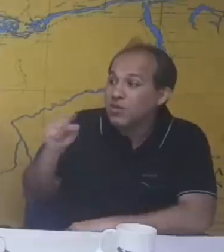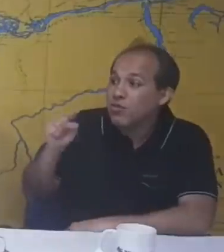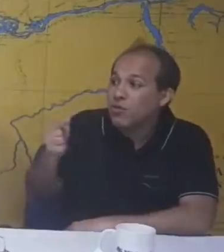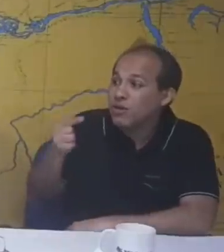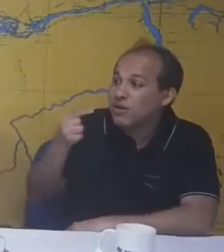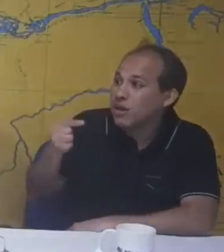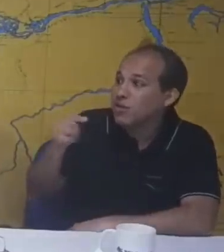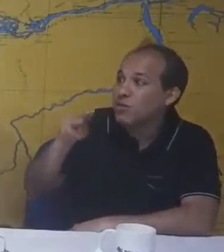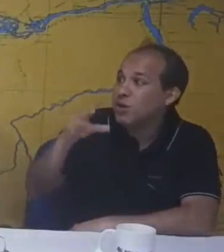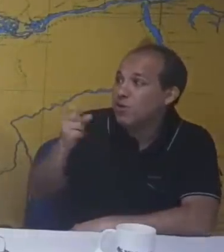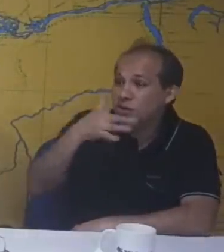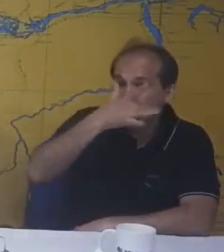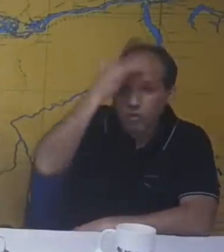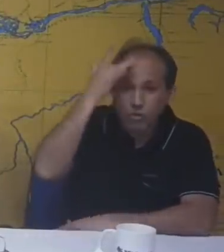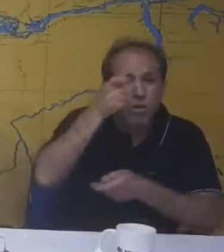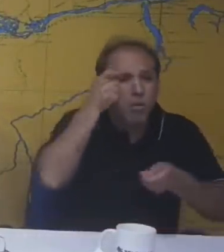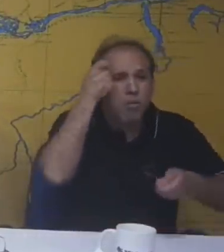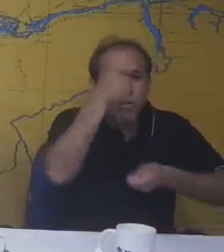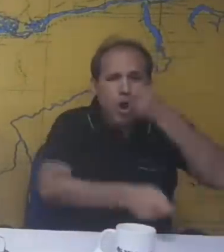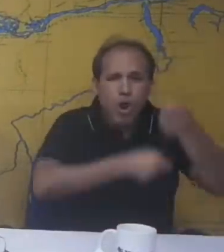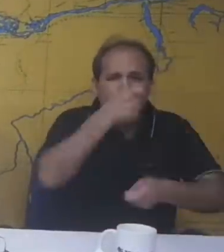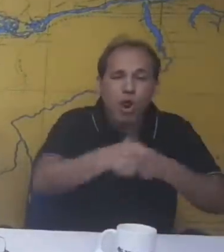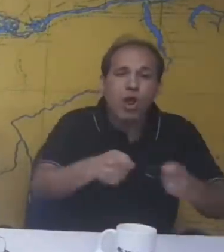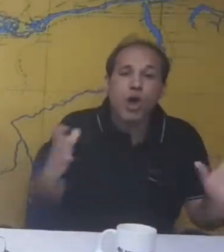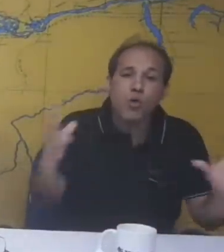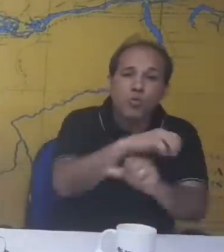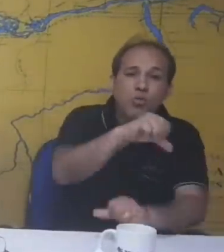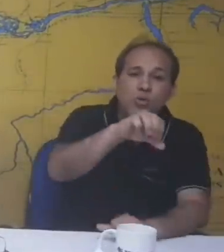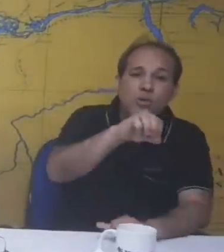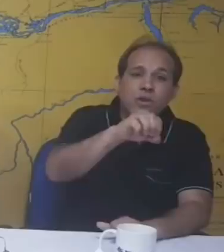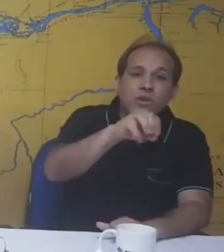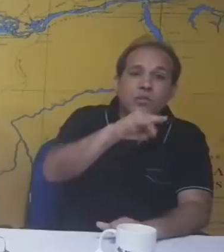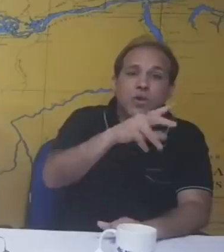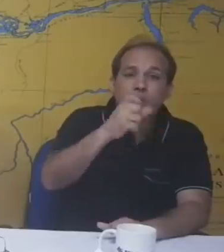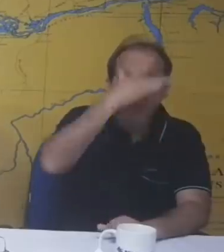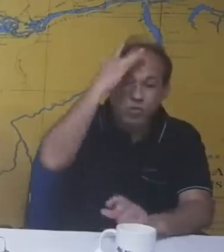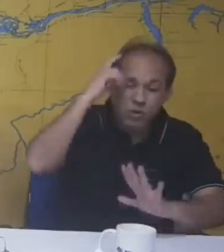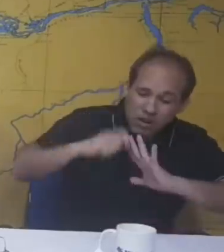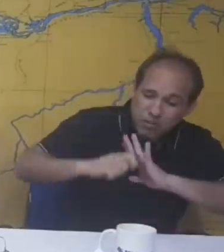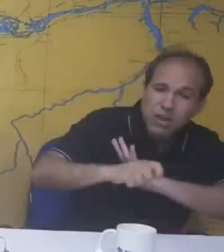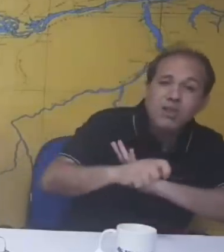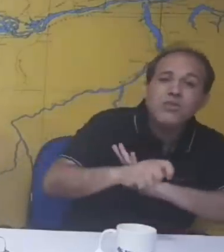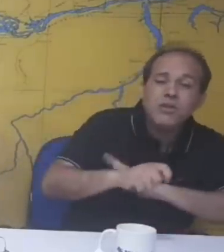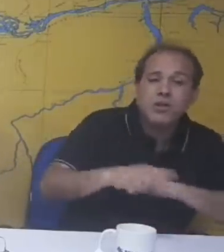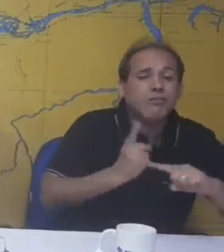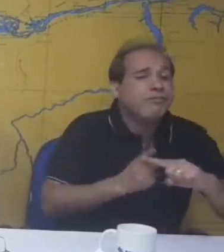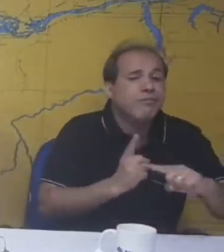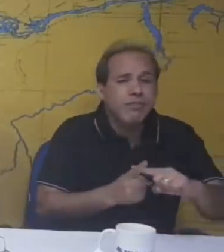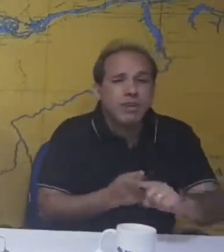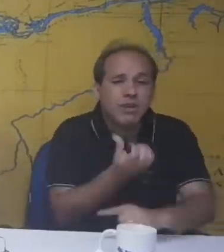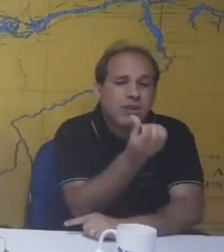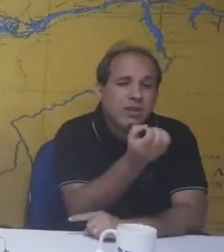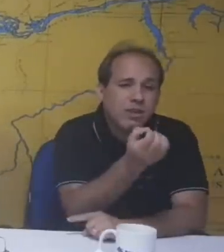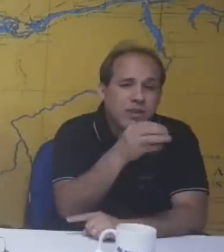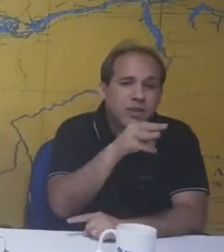67,7. E nós estamos pagando 90 milhões de pessoas todos os meses, porque ainda tem